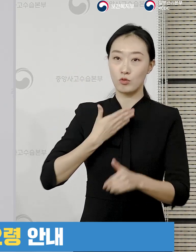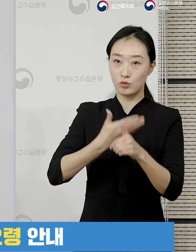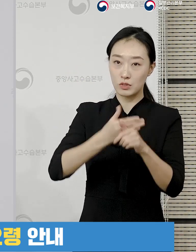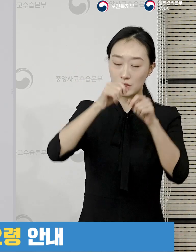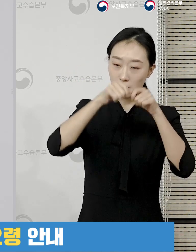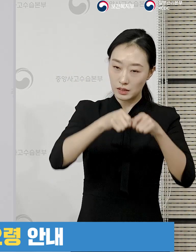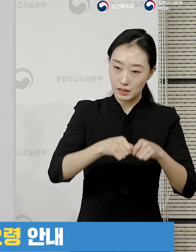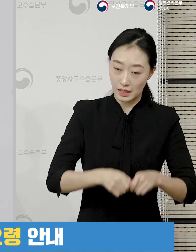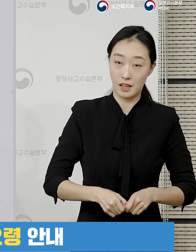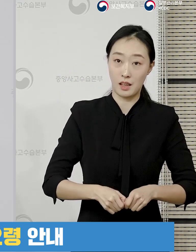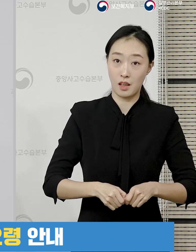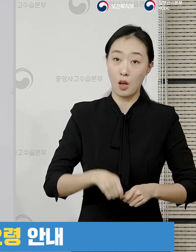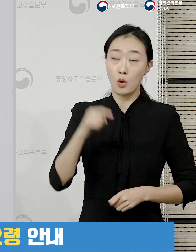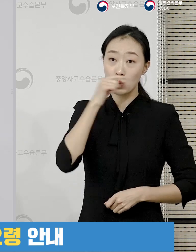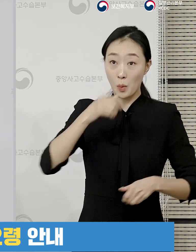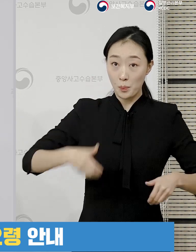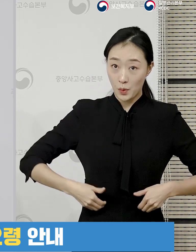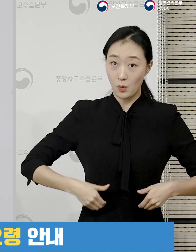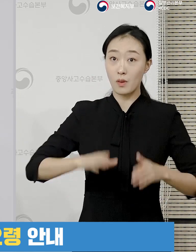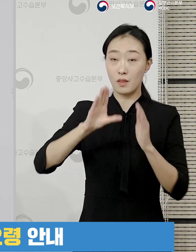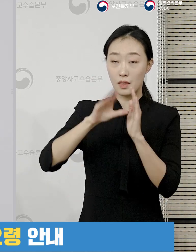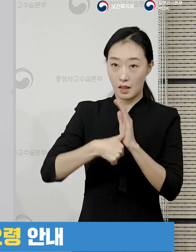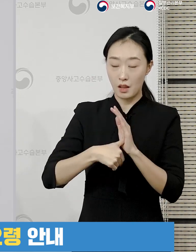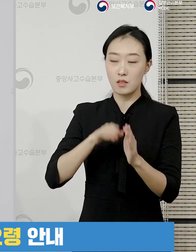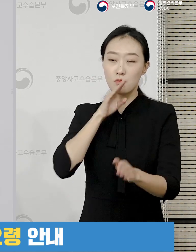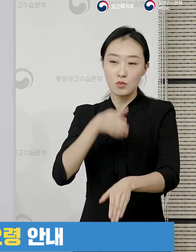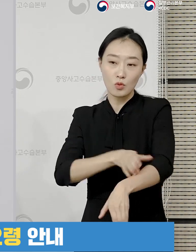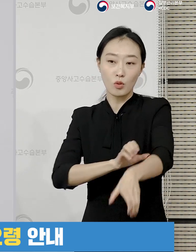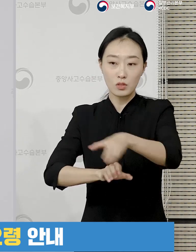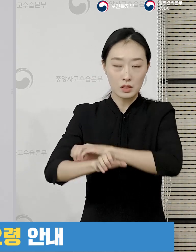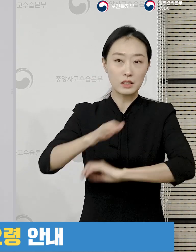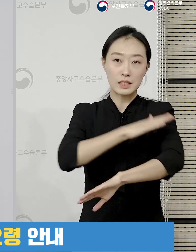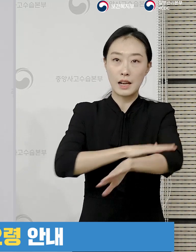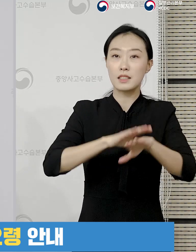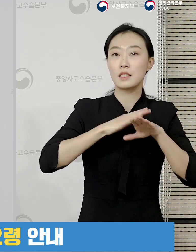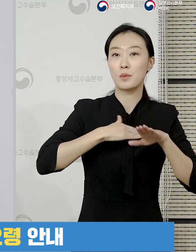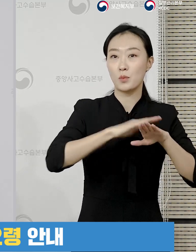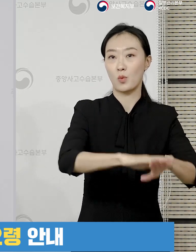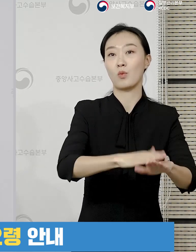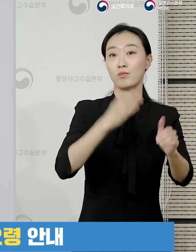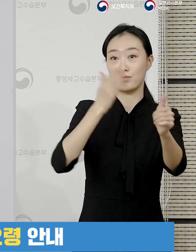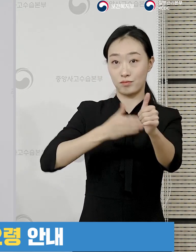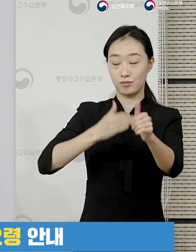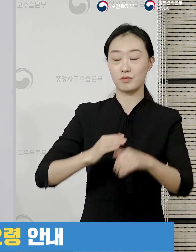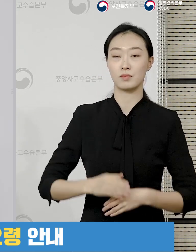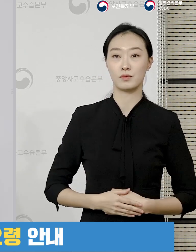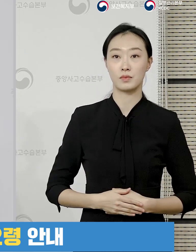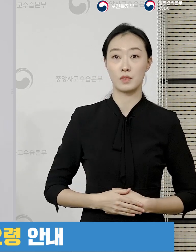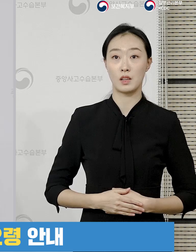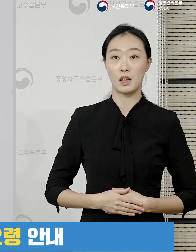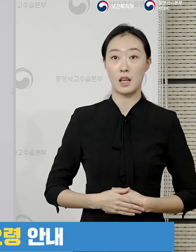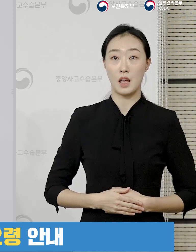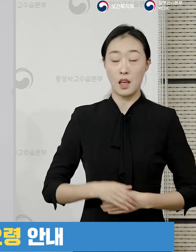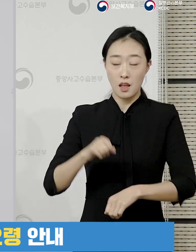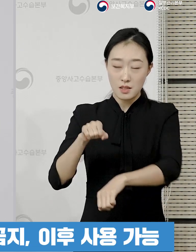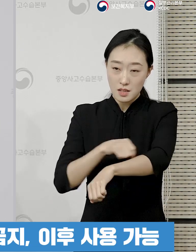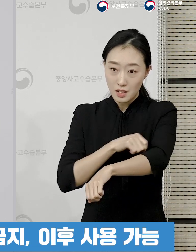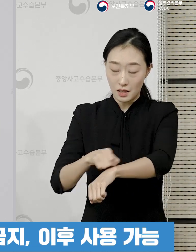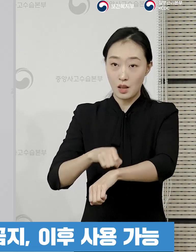등을 상세하게 설명한 안내서로서 소독이 필요한 경우에 적극 참고해 주시기 바랍니다.